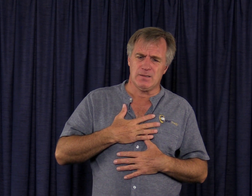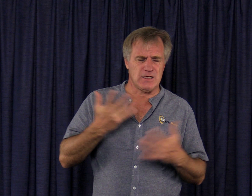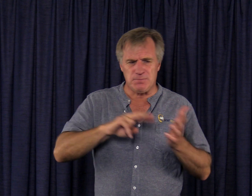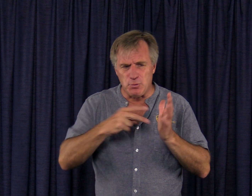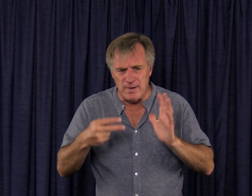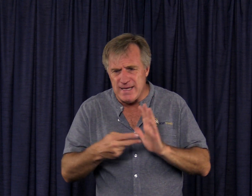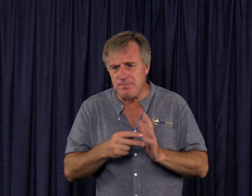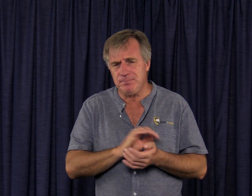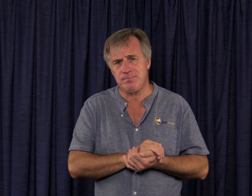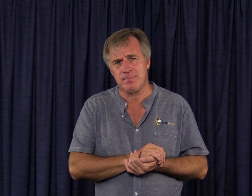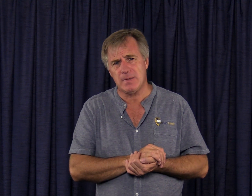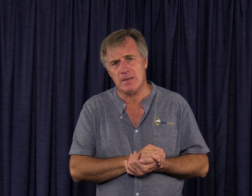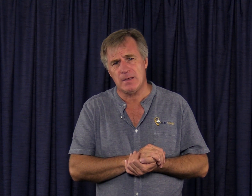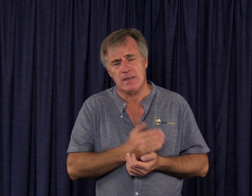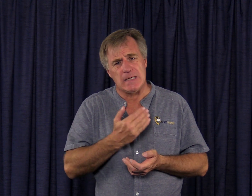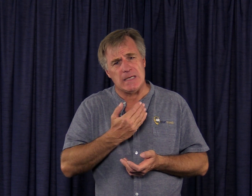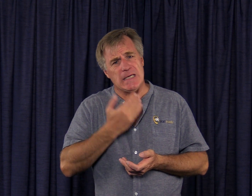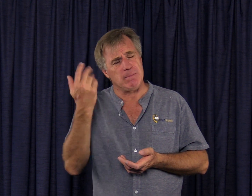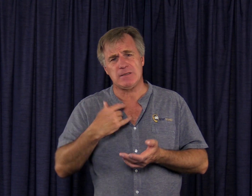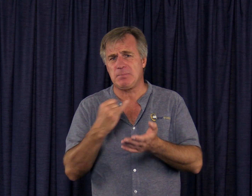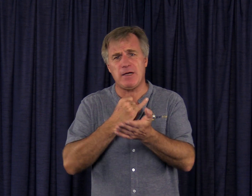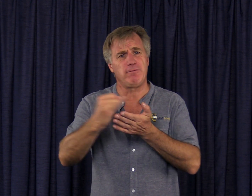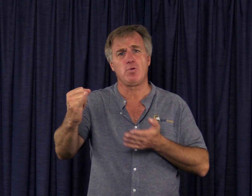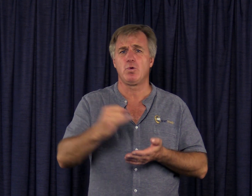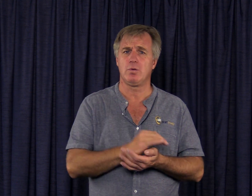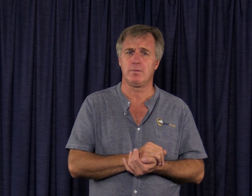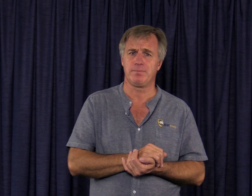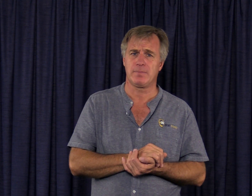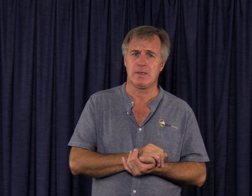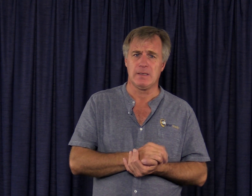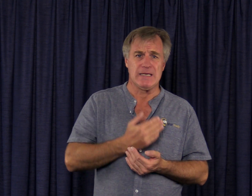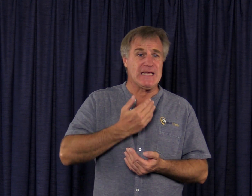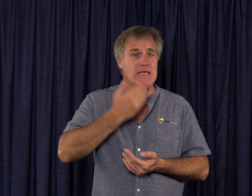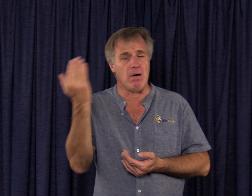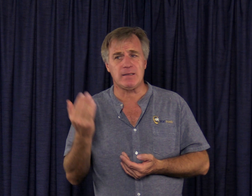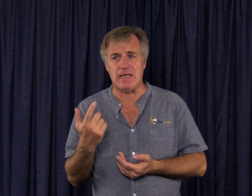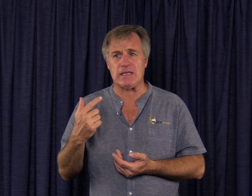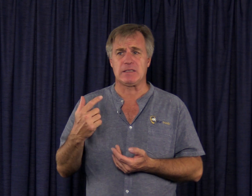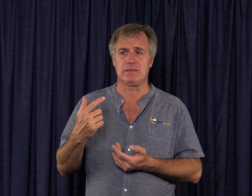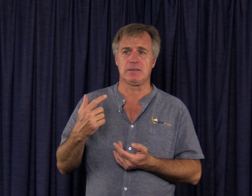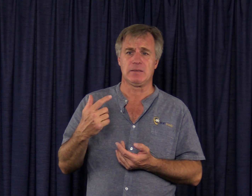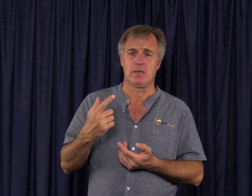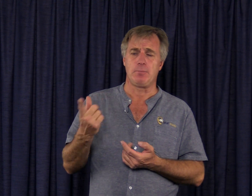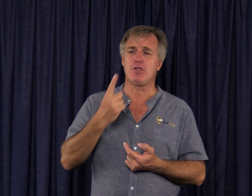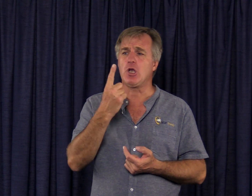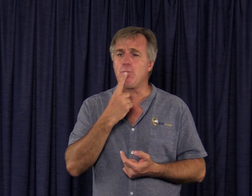daar is 'n probleem, iemand het my gevloek. Iemand het met hulle